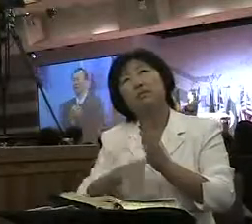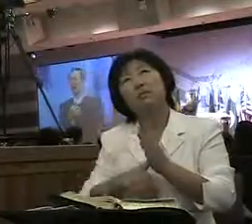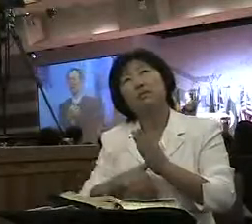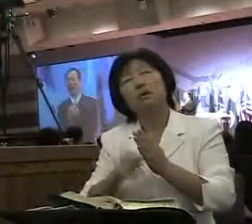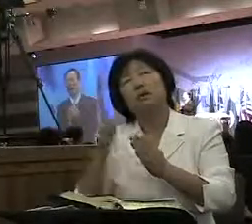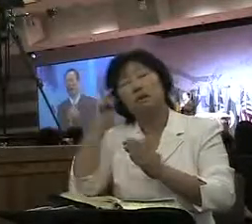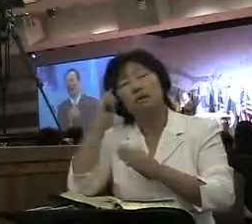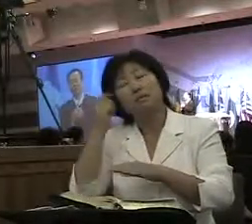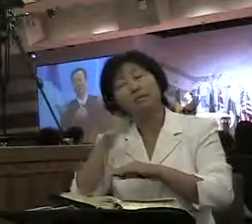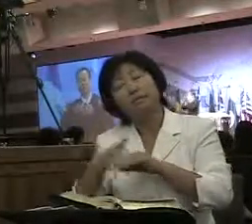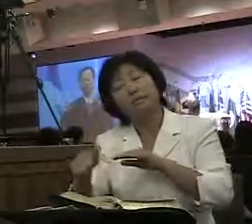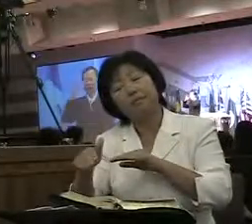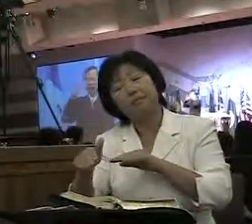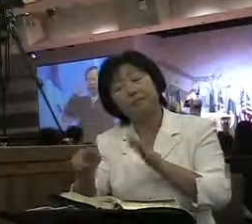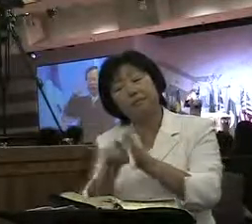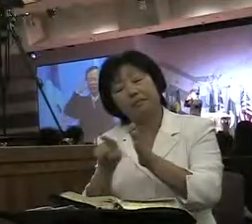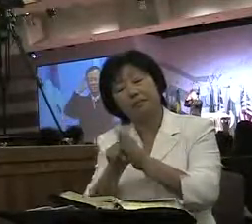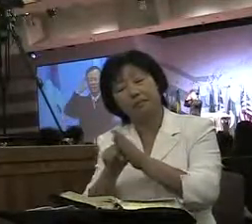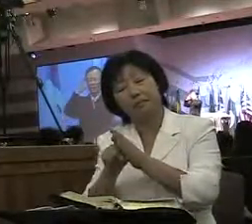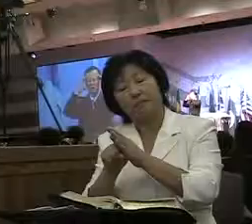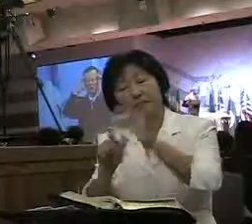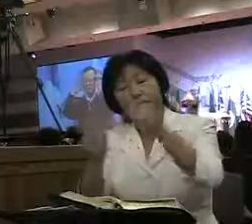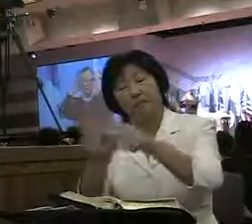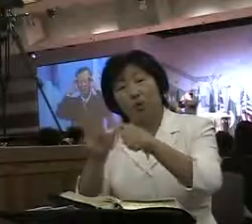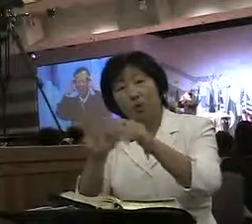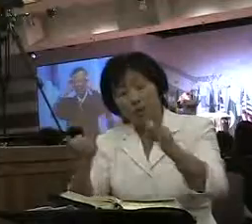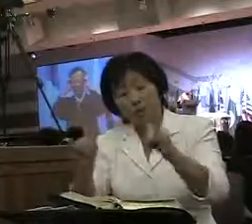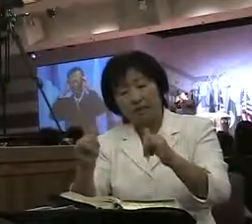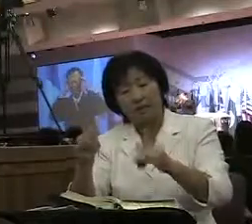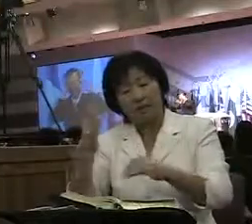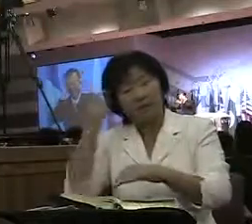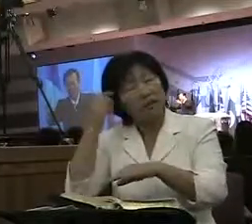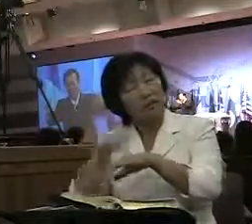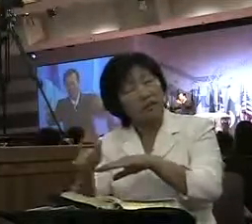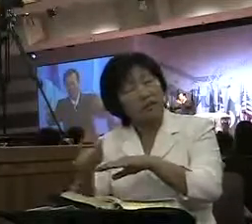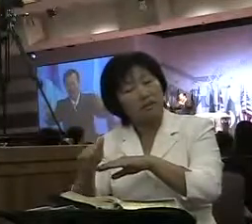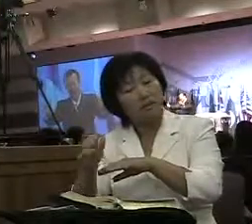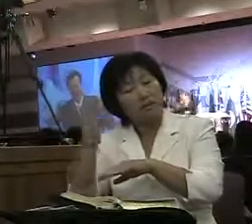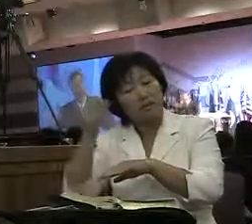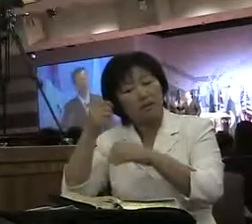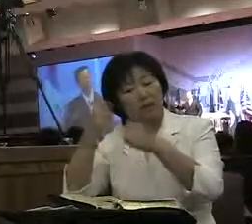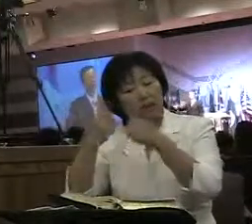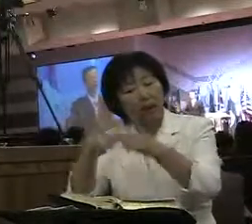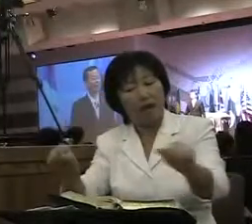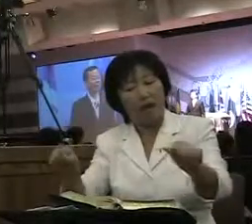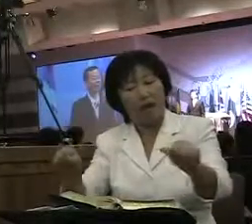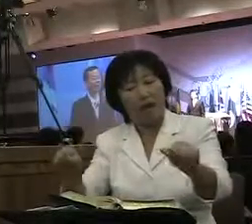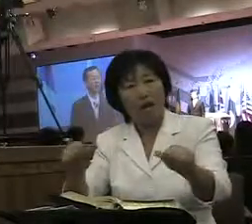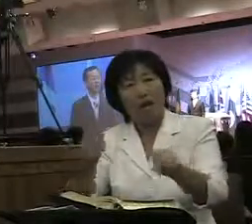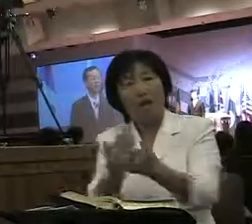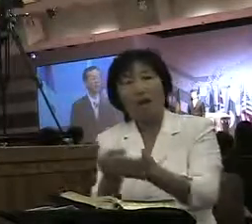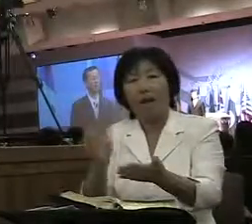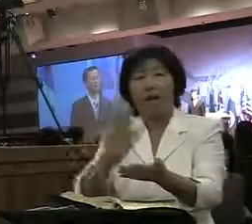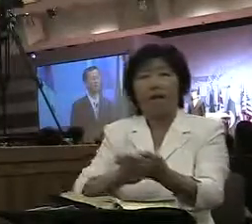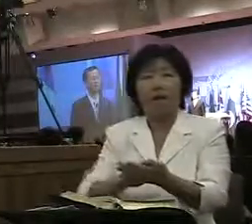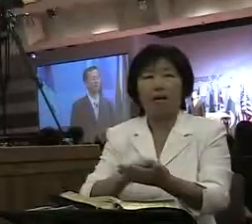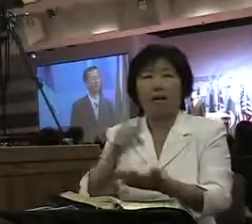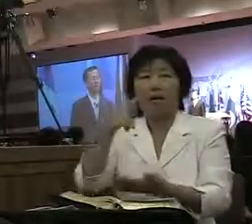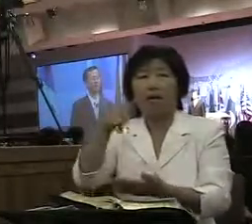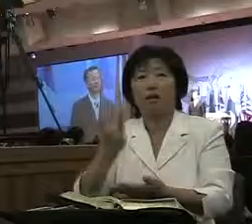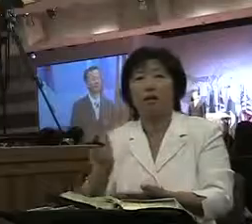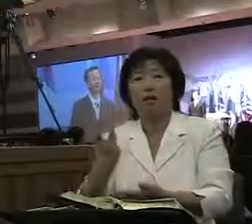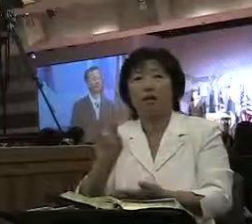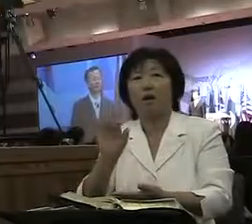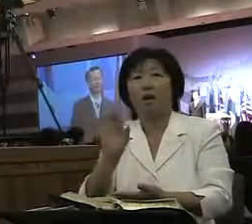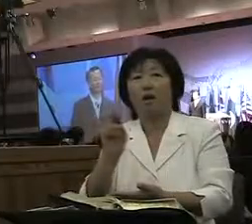생활했던 많은 기독교인들의 그 의식을 깨트리는 개혁을 일으켰던 것입니다.